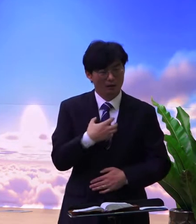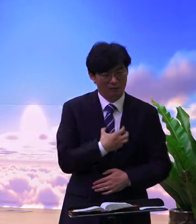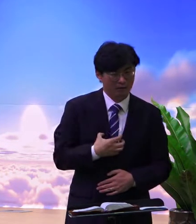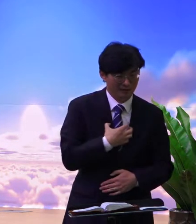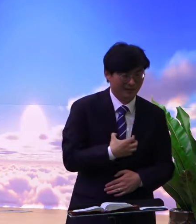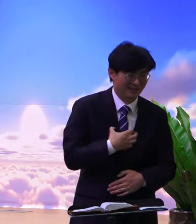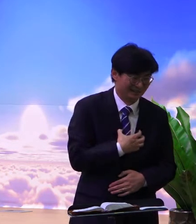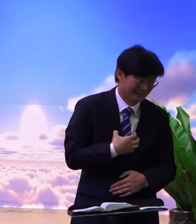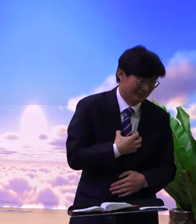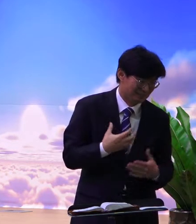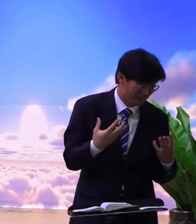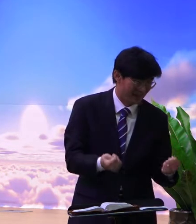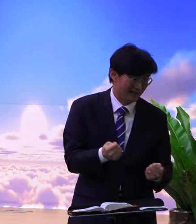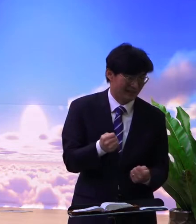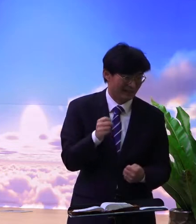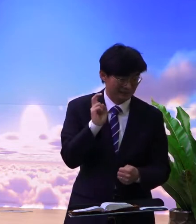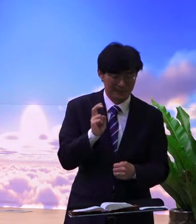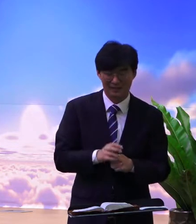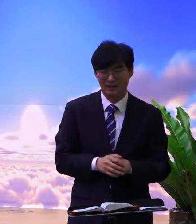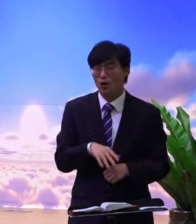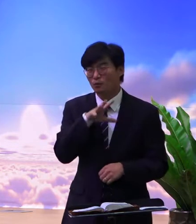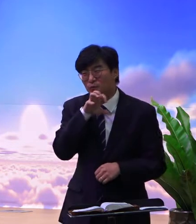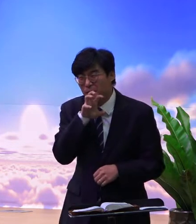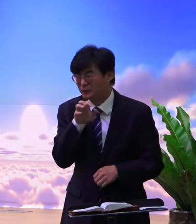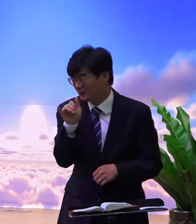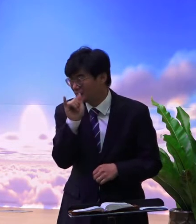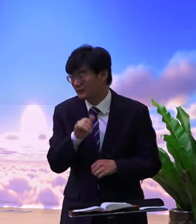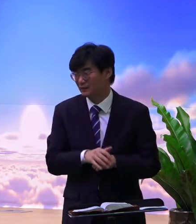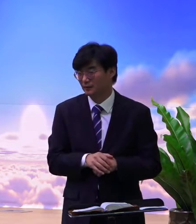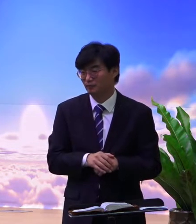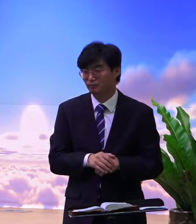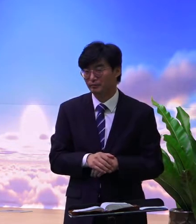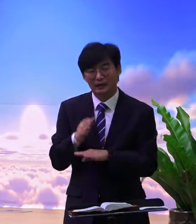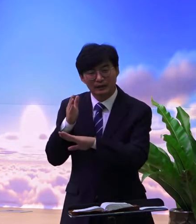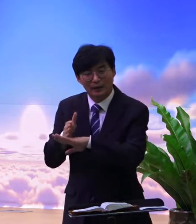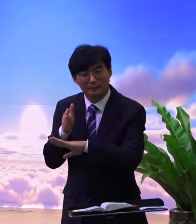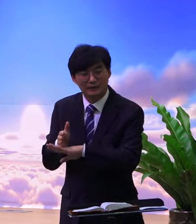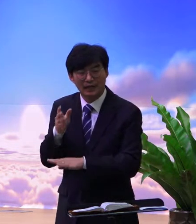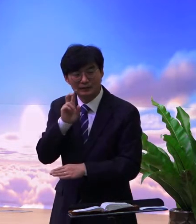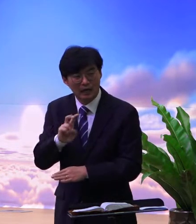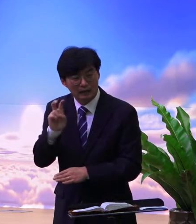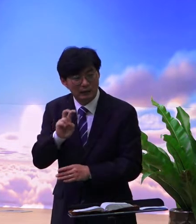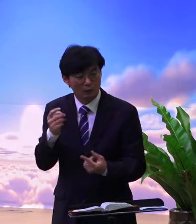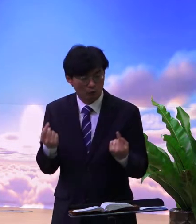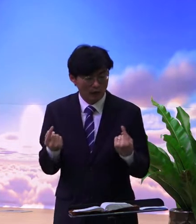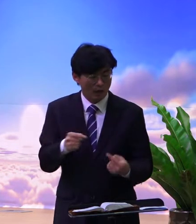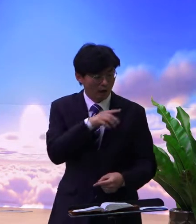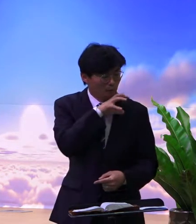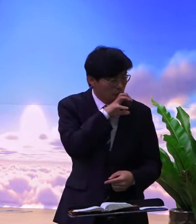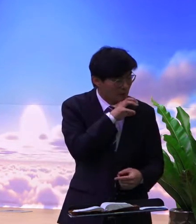걱정과 근심과 불평 이런 것들이 더 많았던 것도 같습니다.